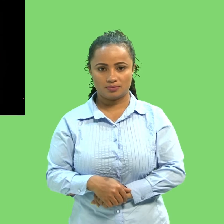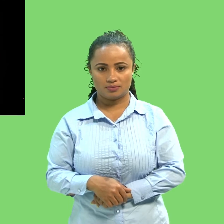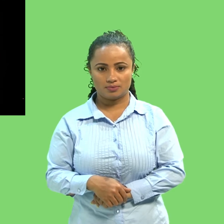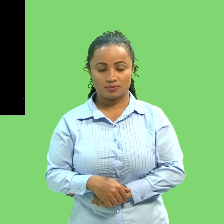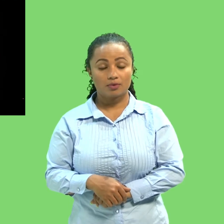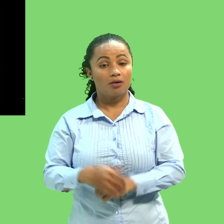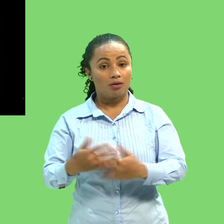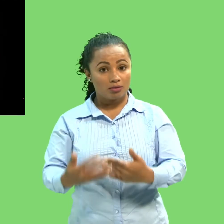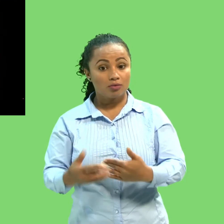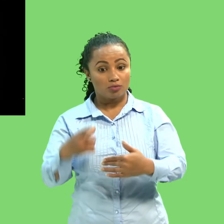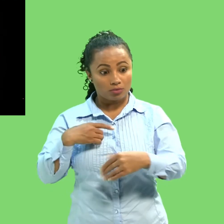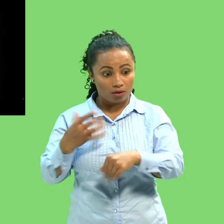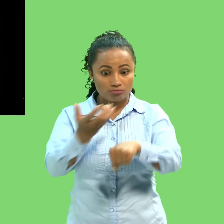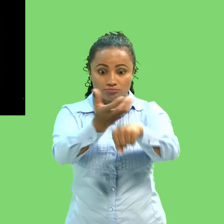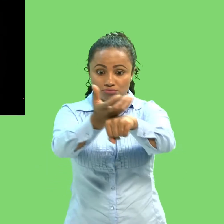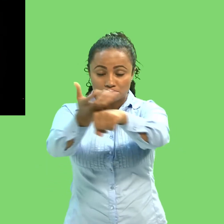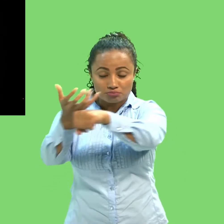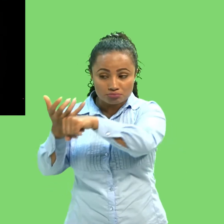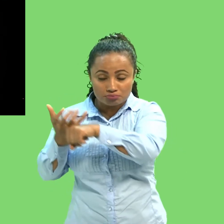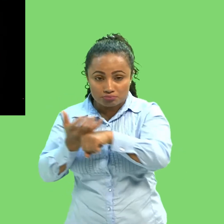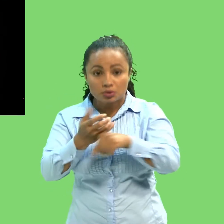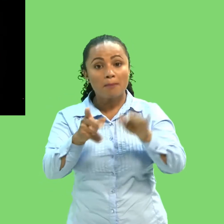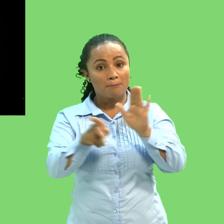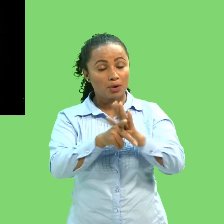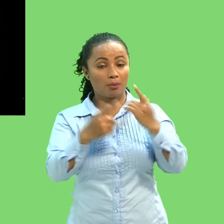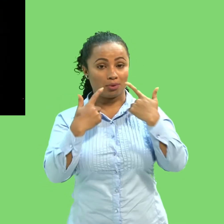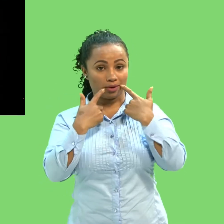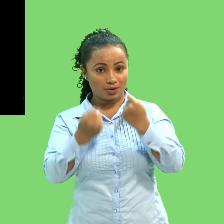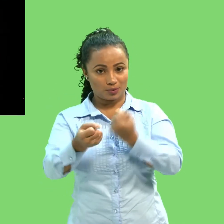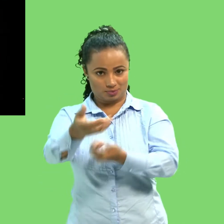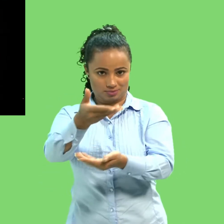da linguística aplicada, certo?